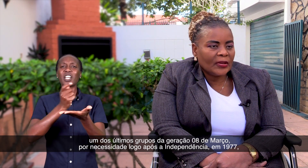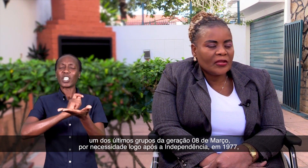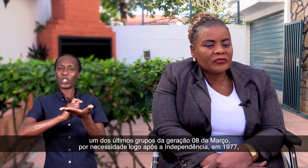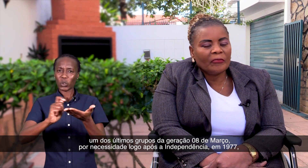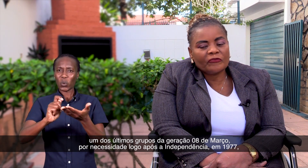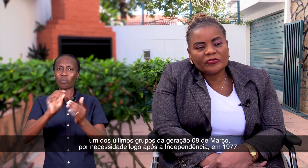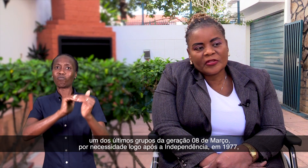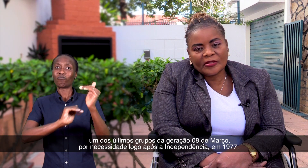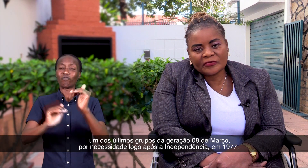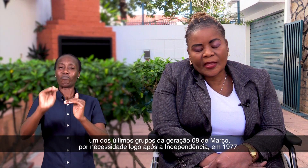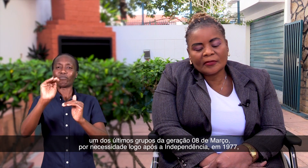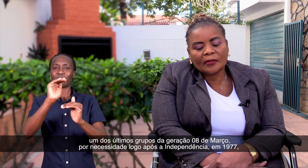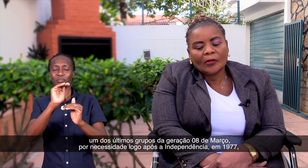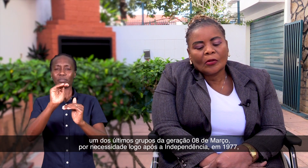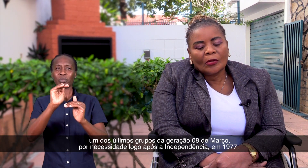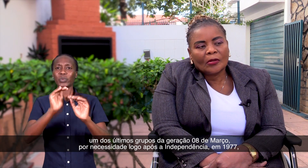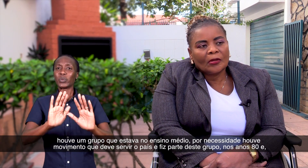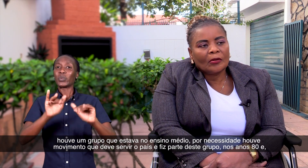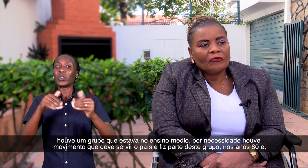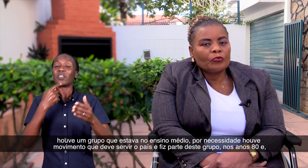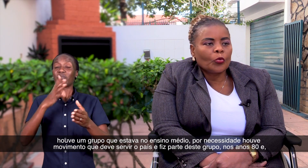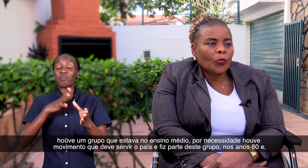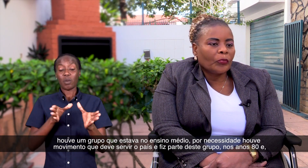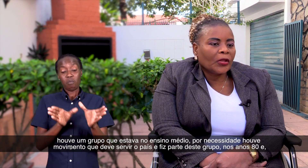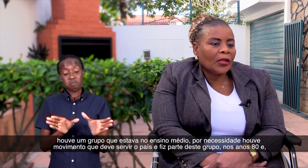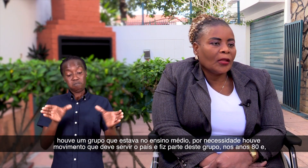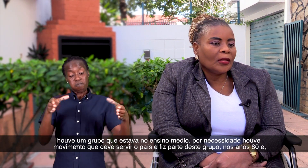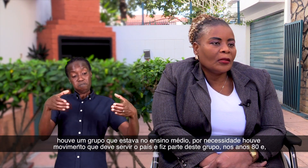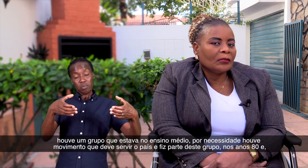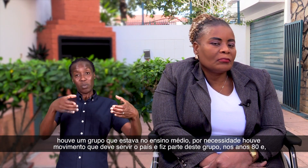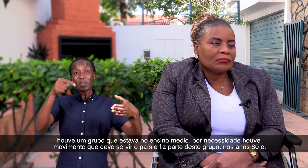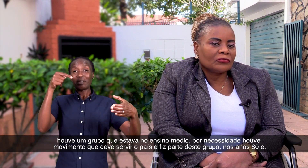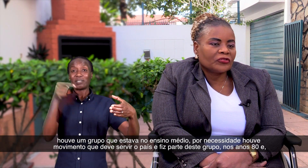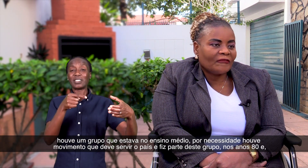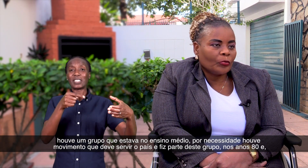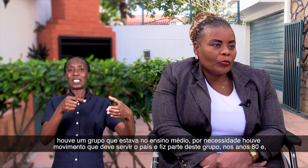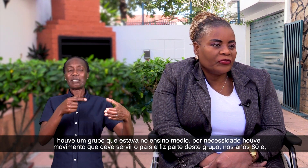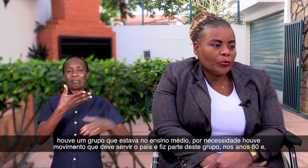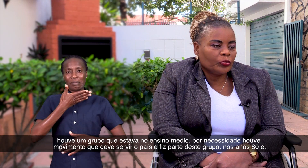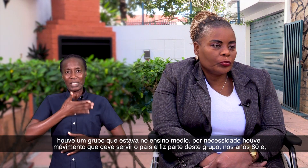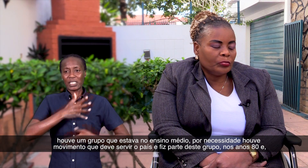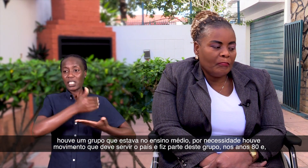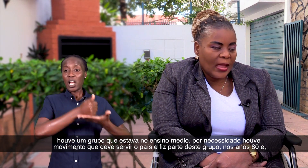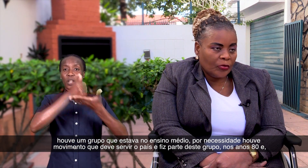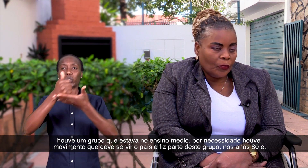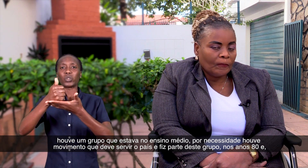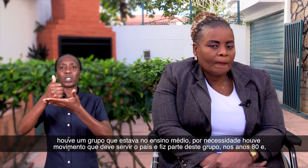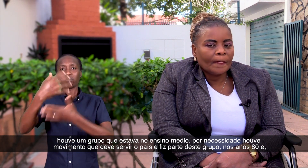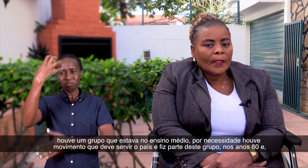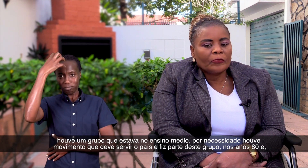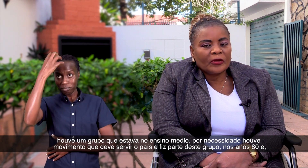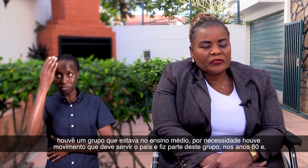a independência, em 1977, houve um grupo que estava no ensino